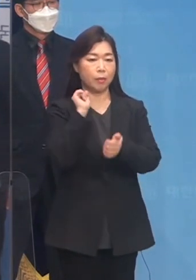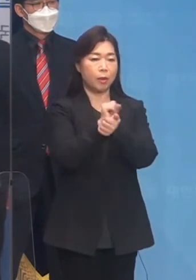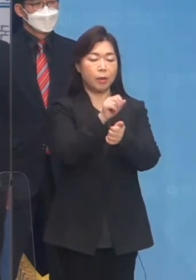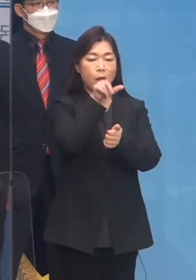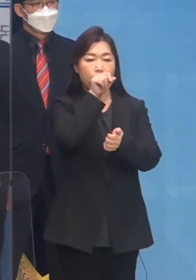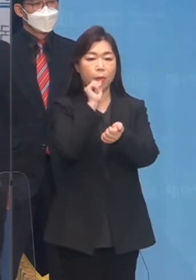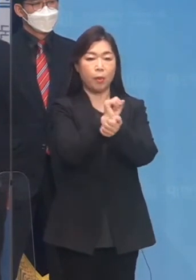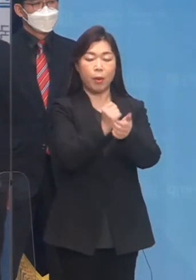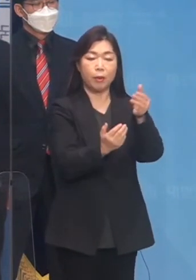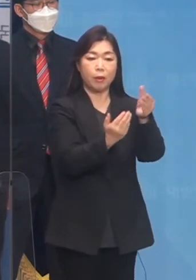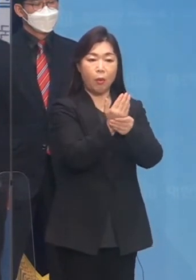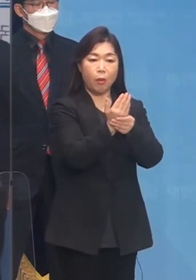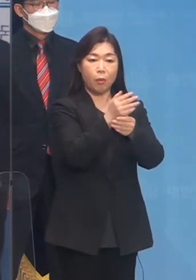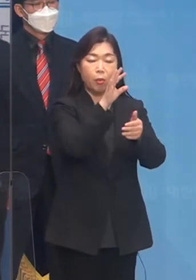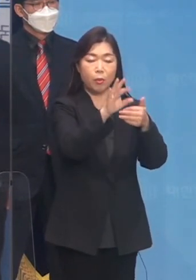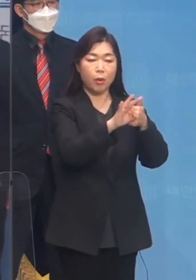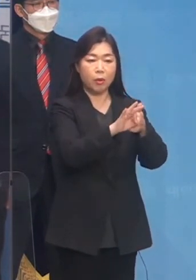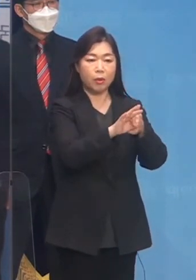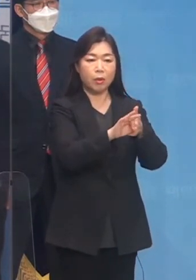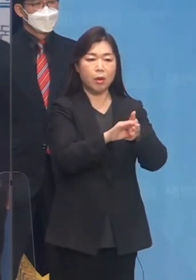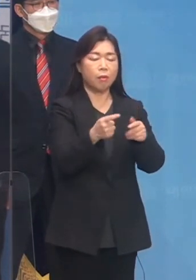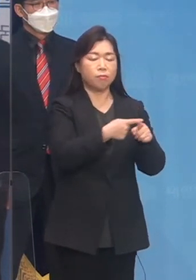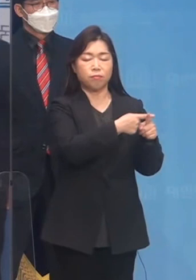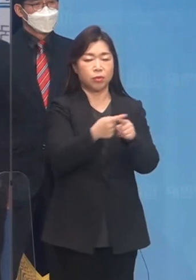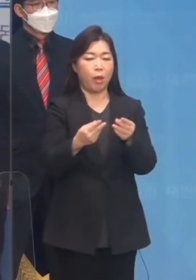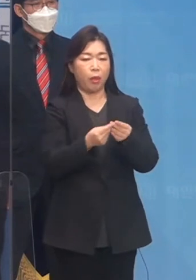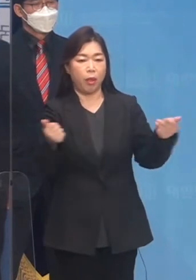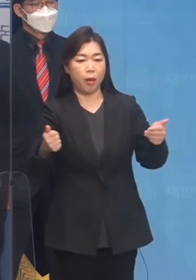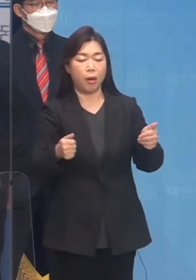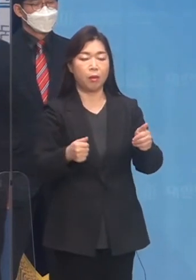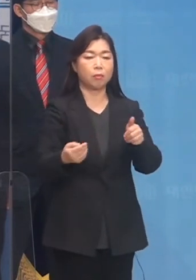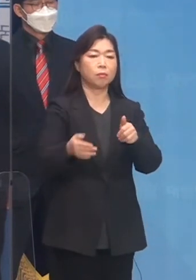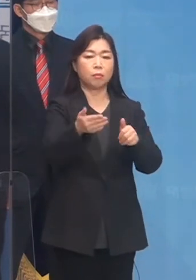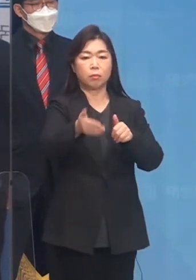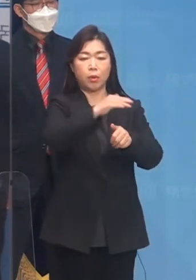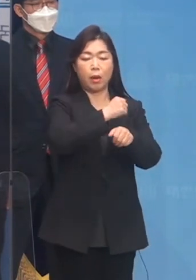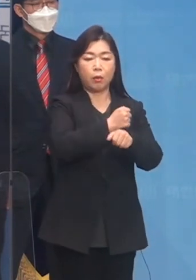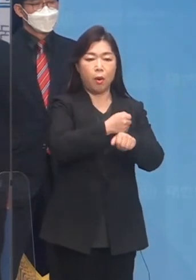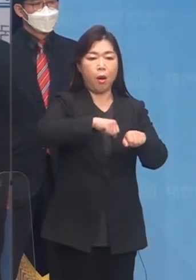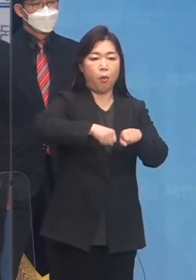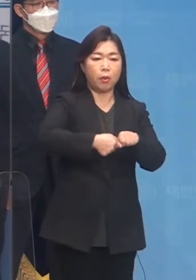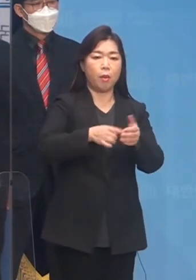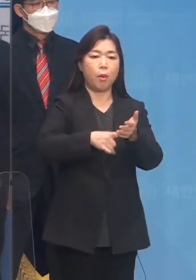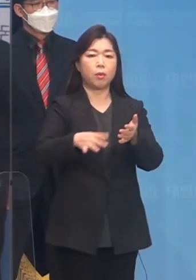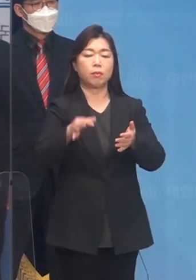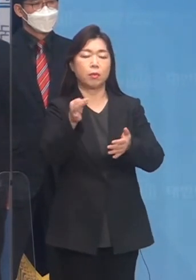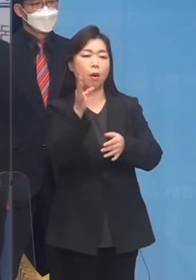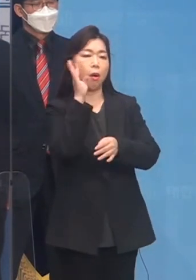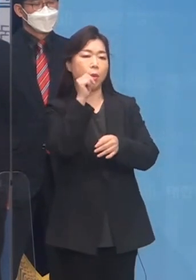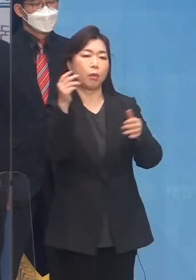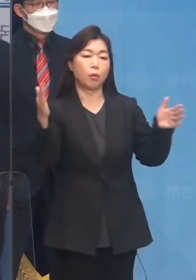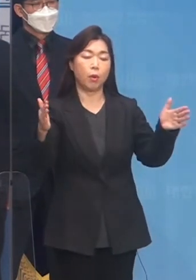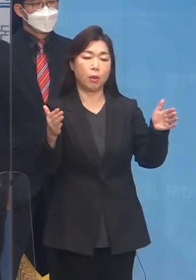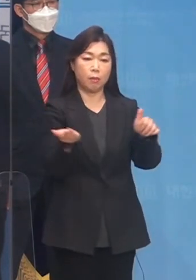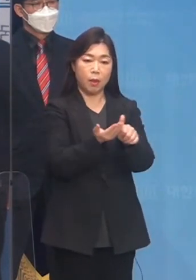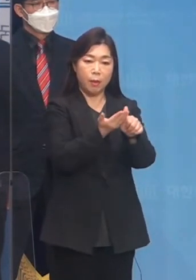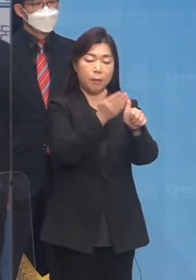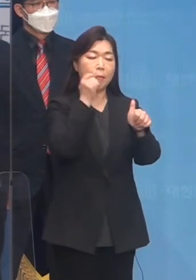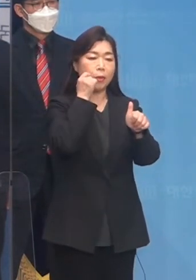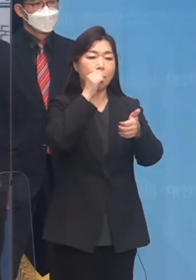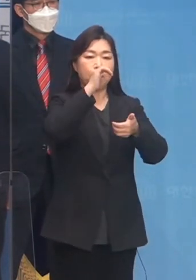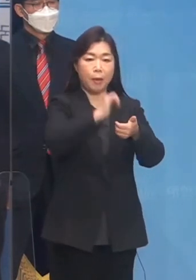AI 발생 농장 경우 사처분 가액, 과태료 벌금, 일정 일정 기간 동안 사역 제한 등이